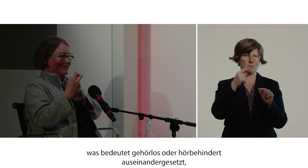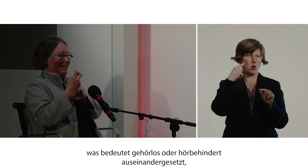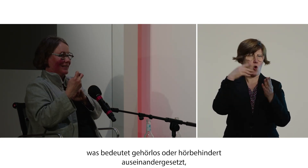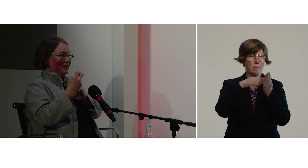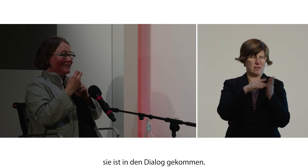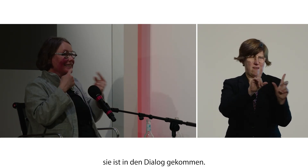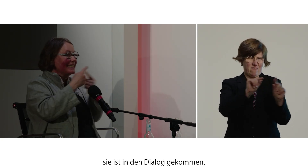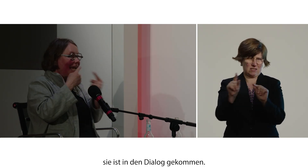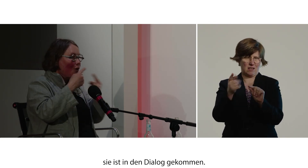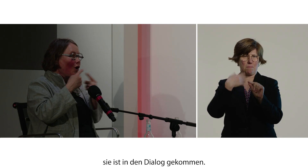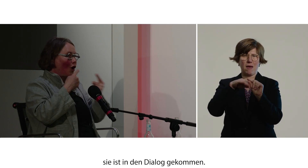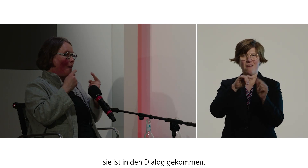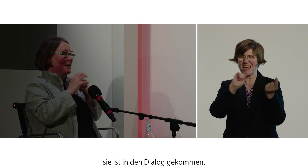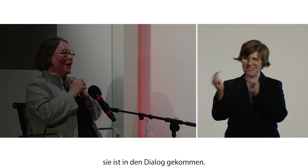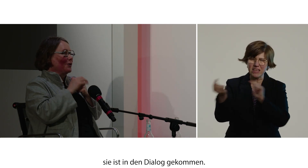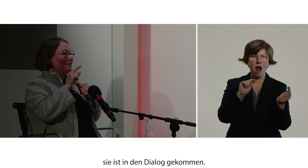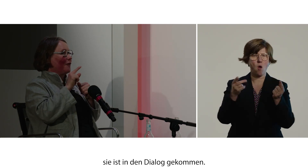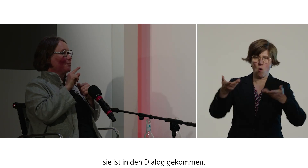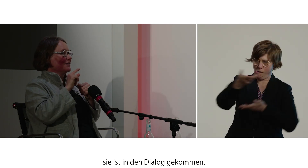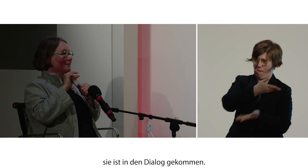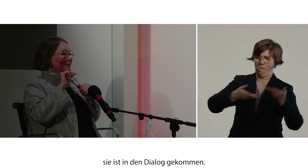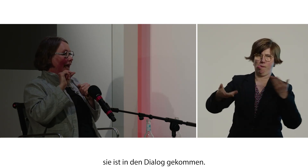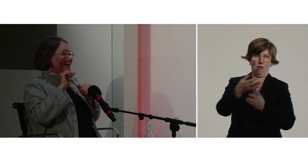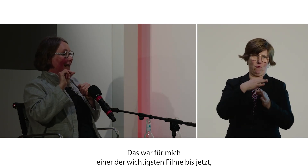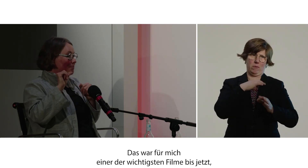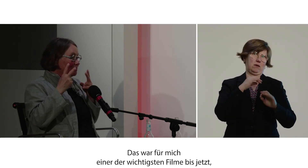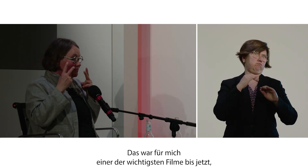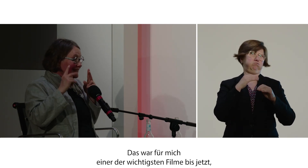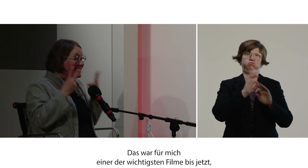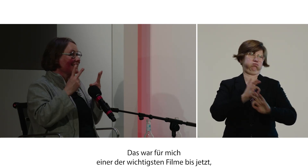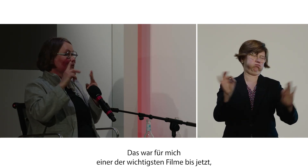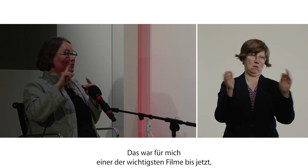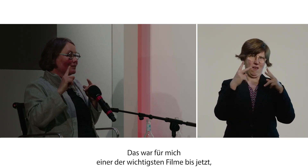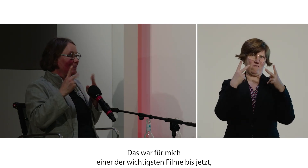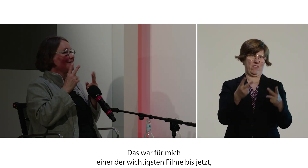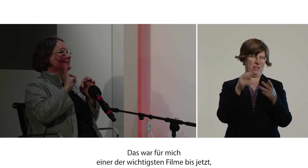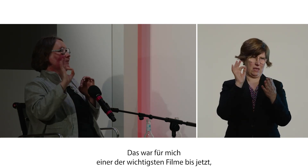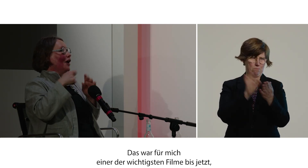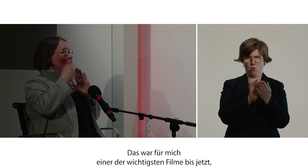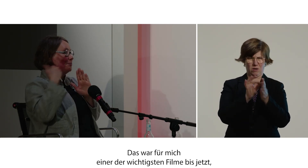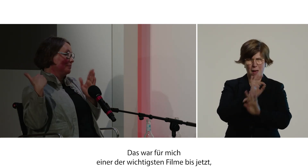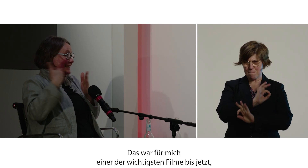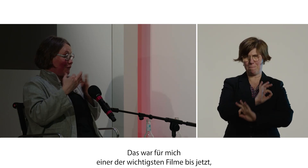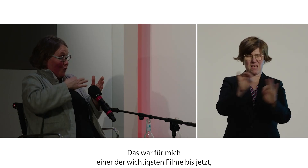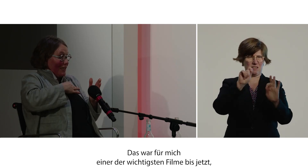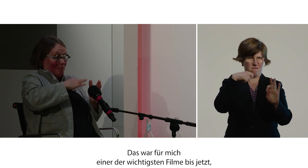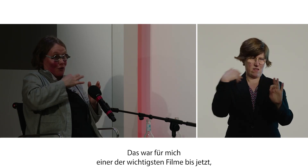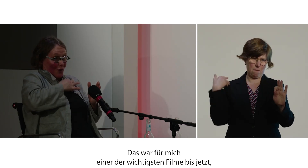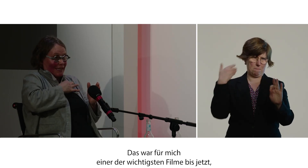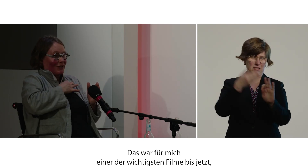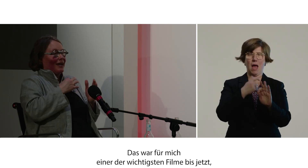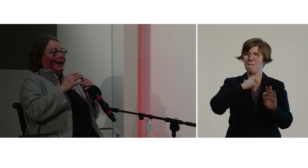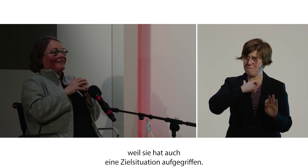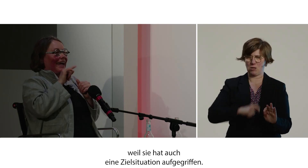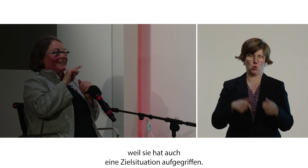auseinandergesetzt, die sind in den Dialog gekommen. Und das war für mich einer der wichtigsten und besten Filme bis jetzt für mich